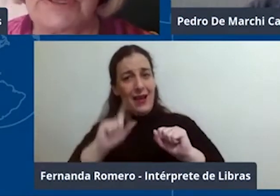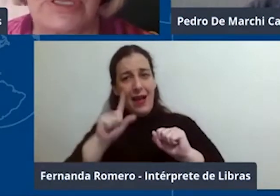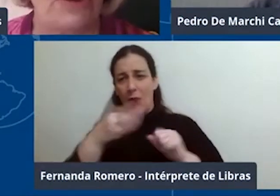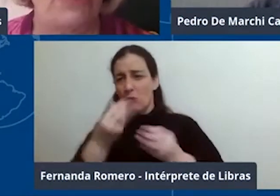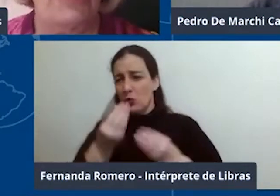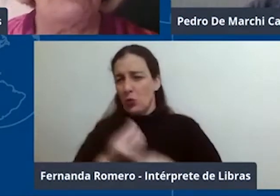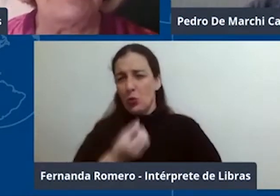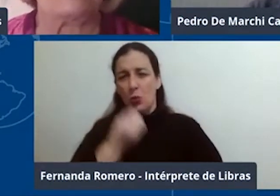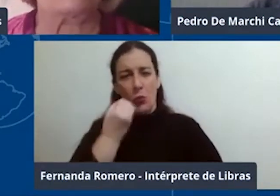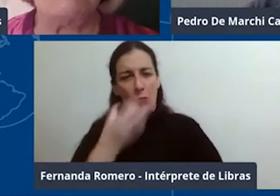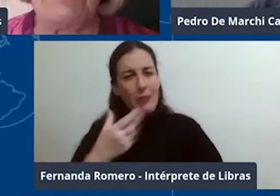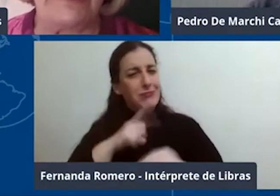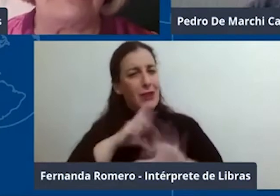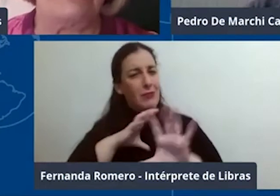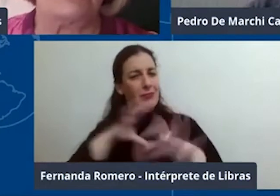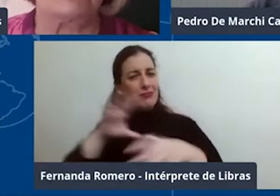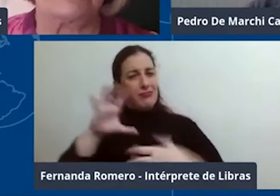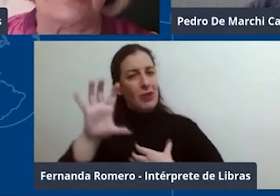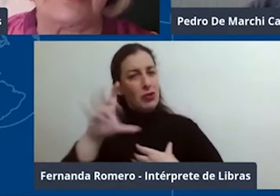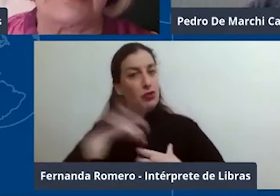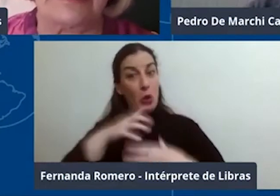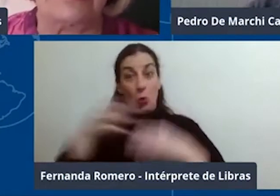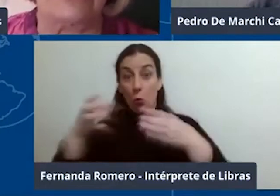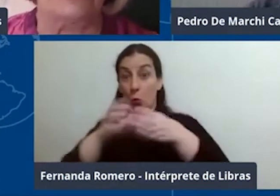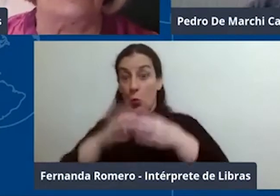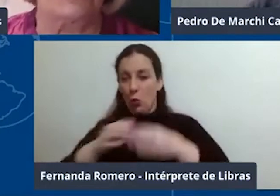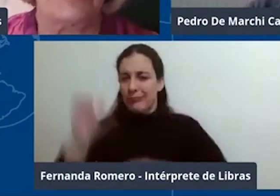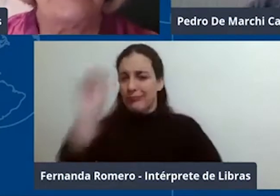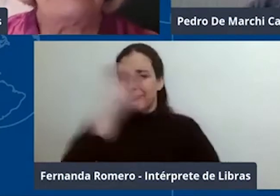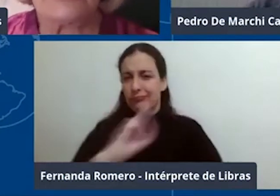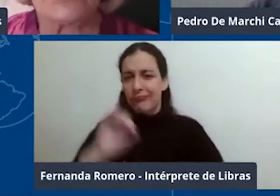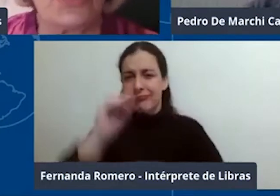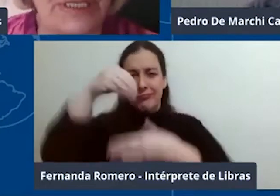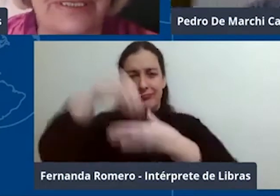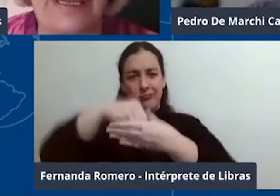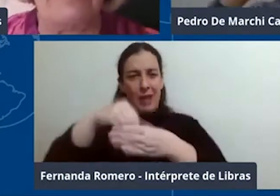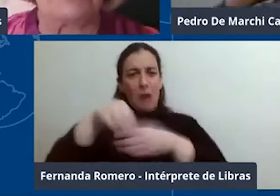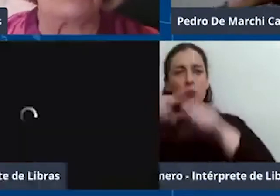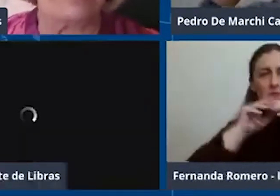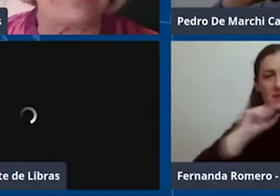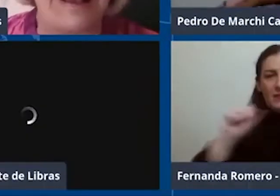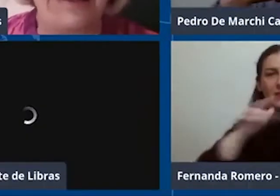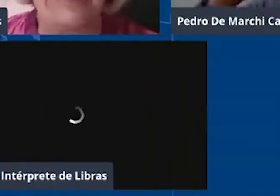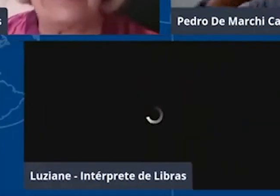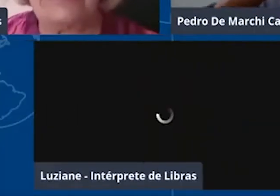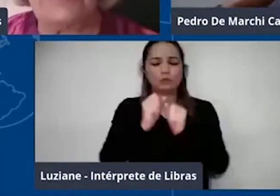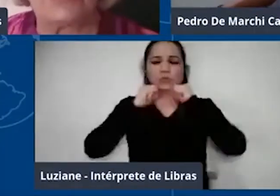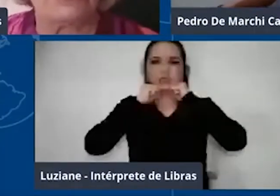ela tem uma empatia, tem uma equipe maravilhosa na Secretaria de Saúde, ajuda